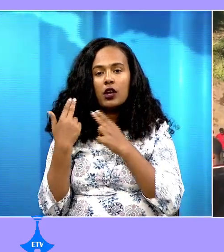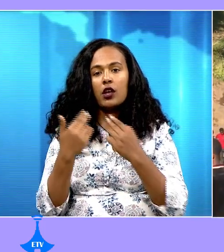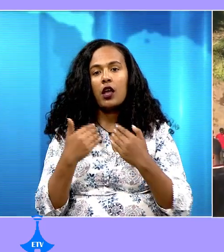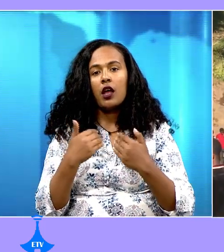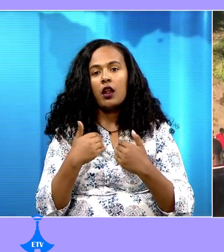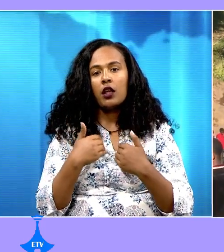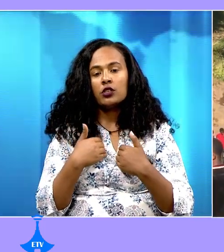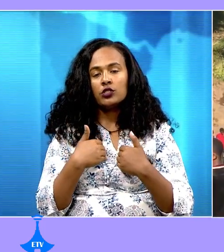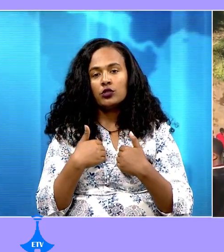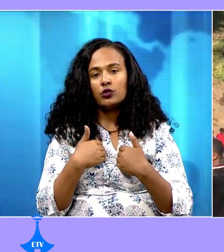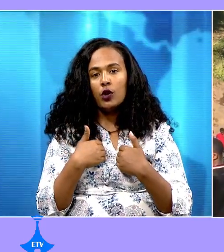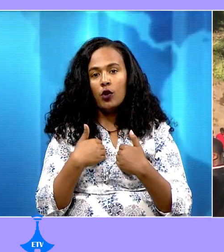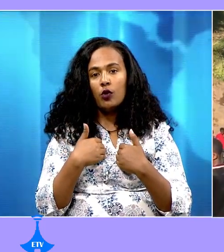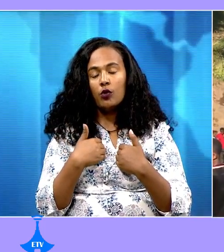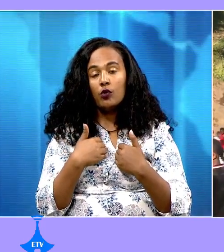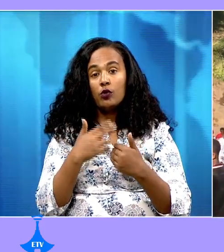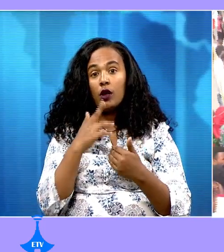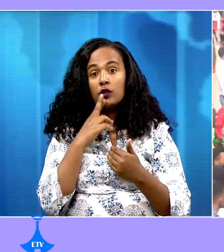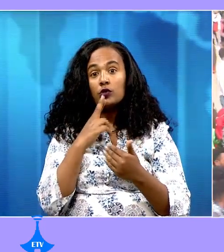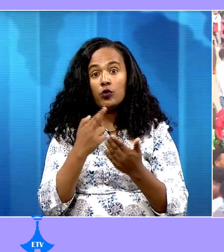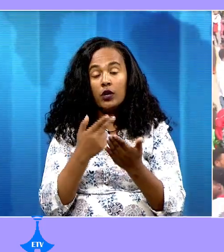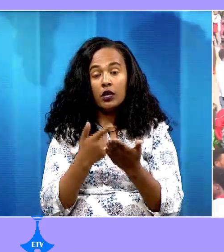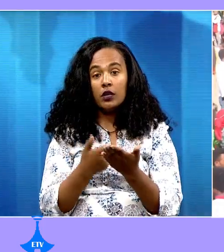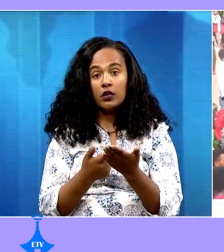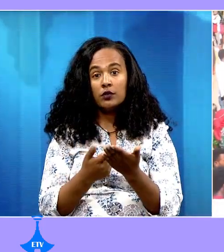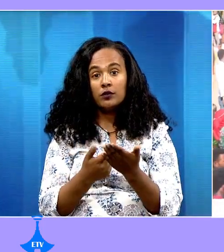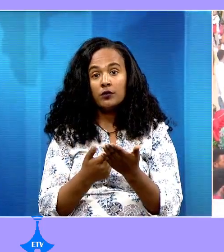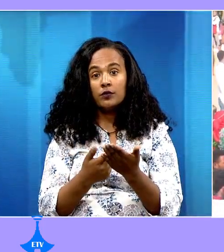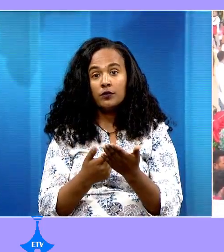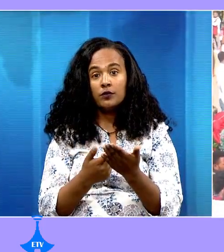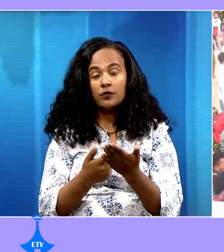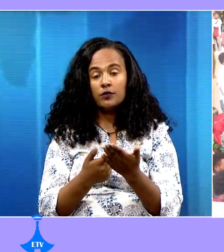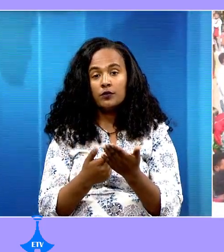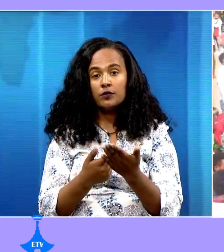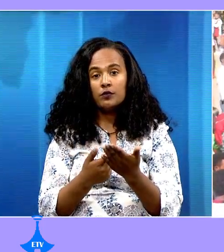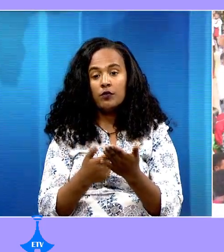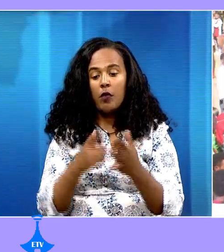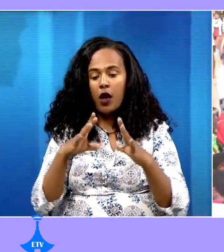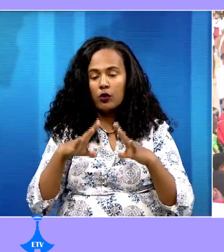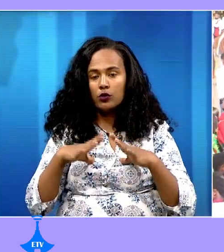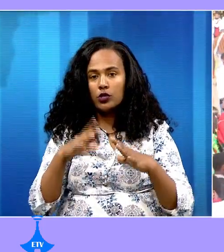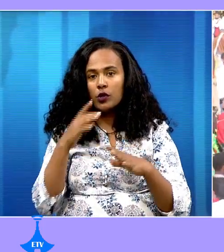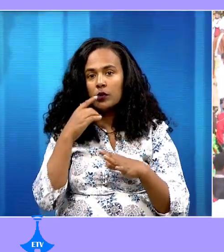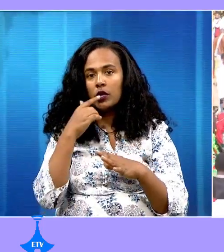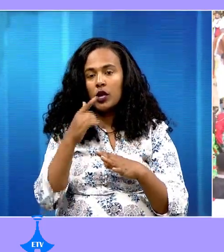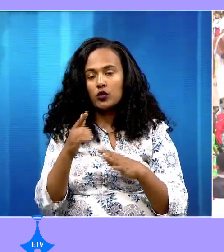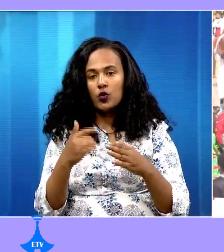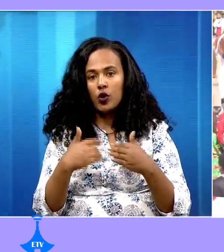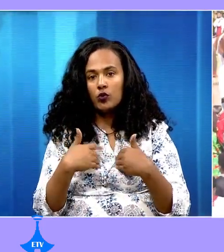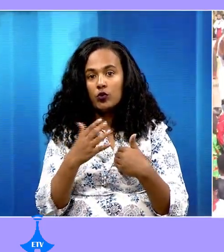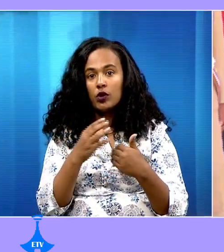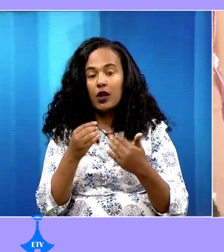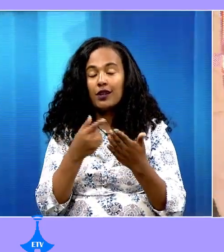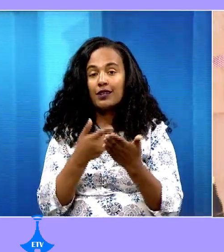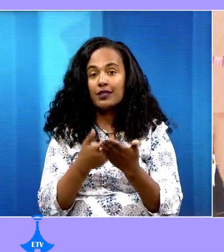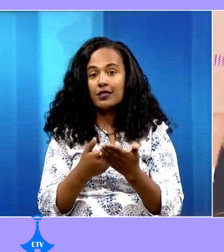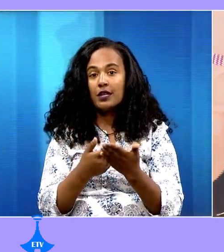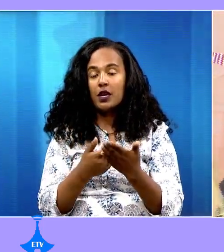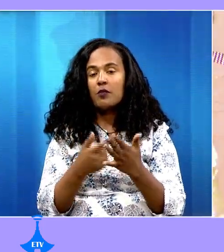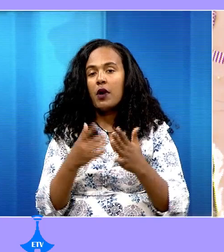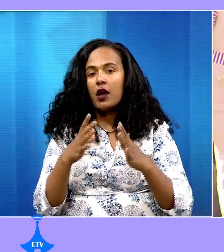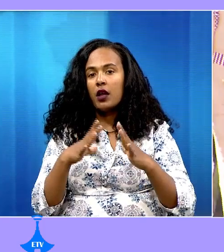እነዚህ የአደባባይና የወል የጋራ በዓሎች የምንላቸው ማለት ነው እና እነዚህ